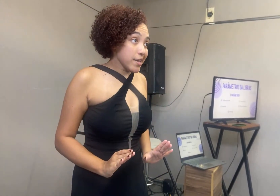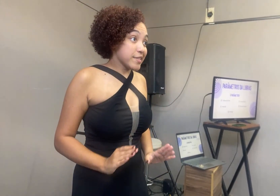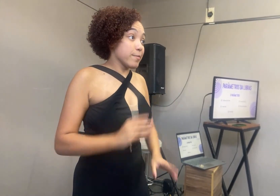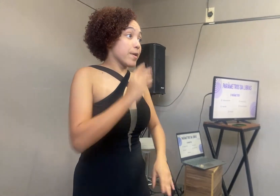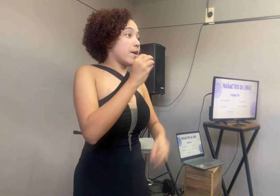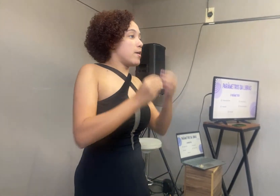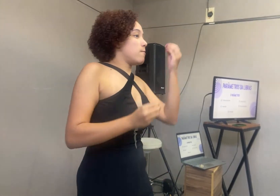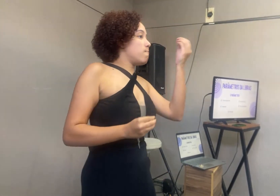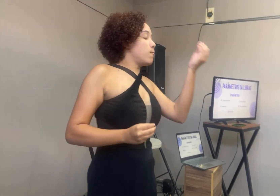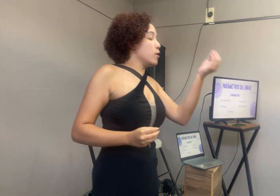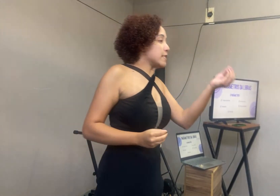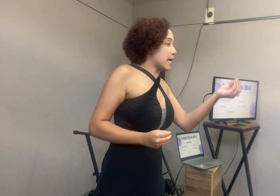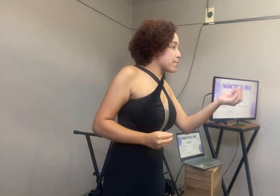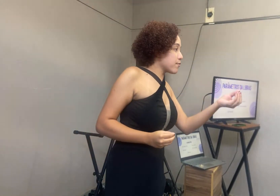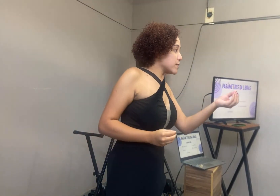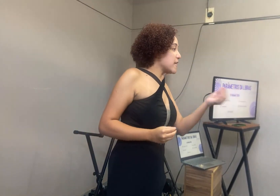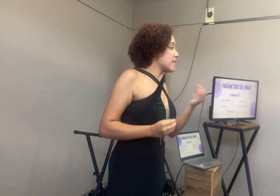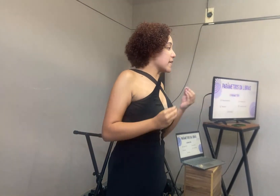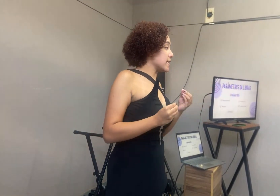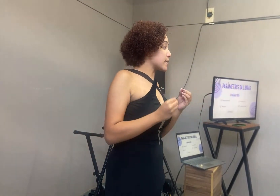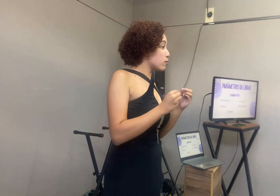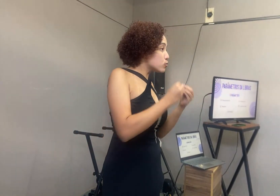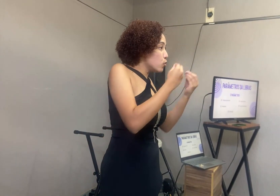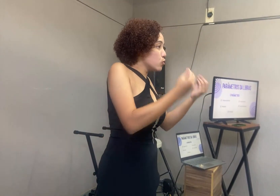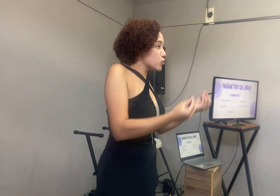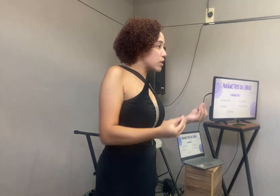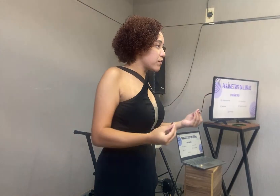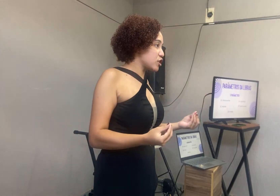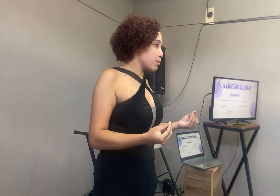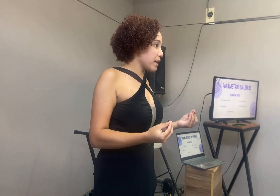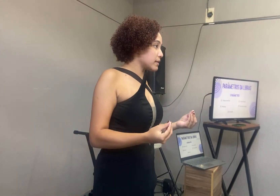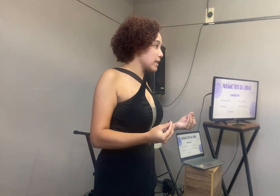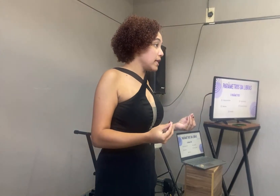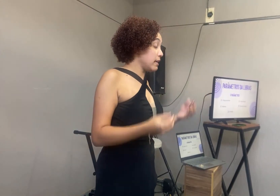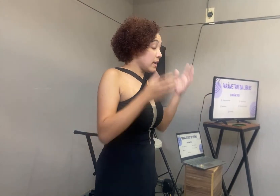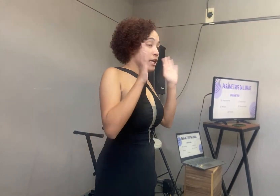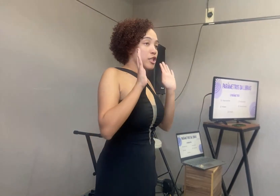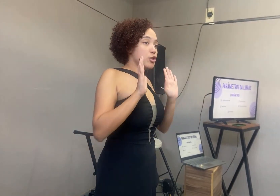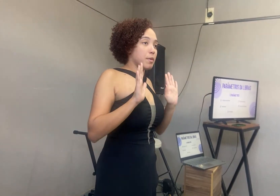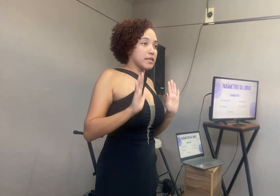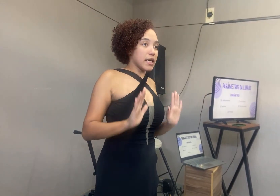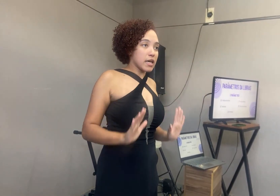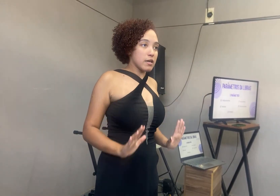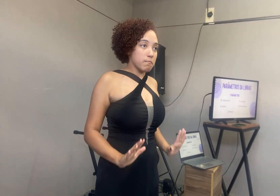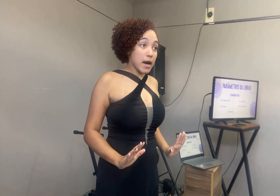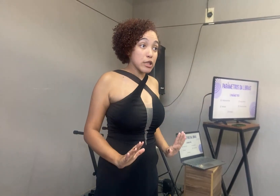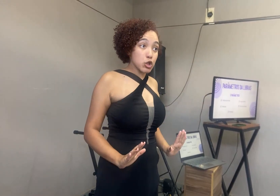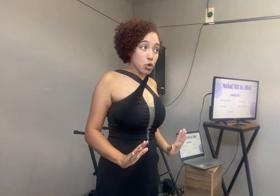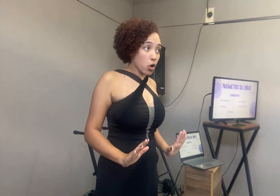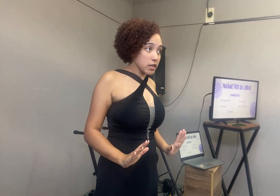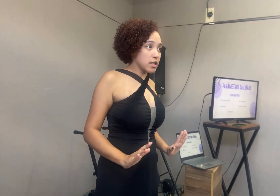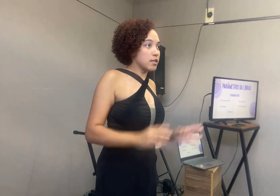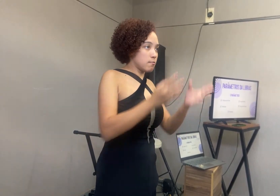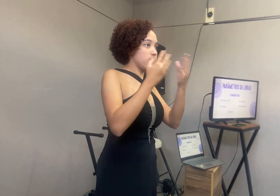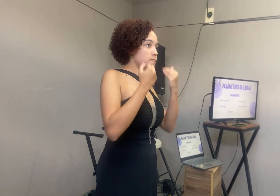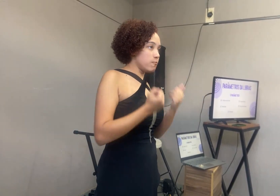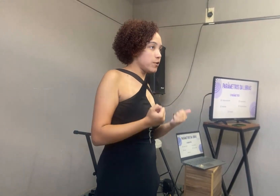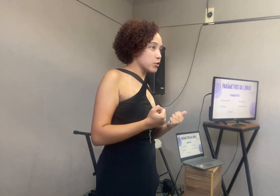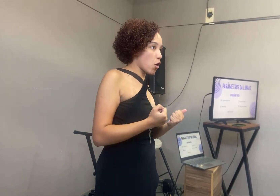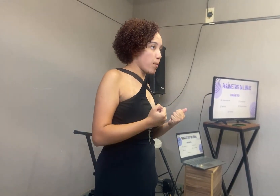esse, para mostrar para vocês a questão do uso da vestimenta ali de maneira mais sólida